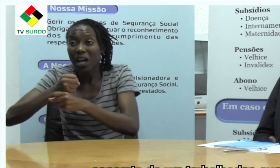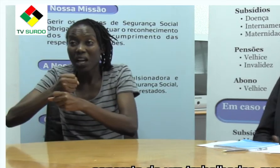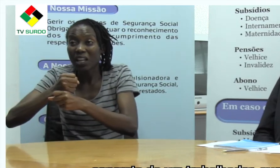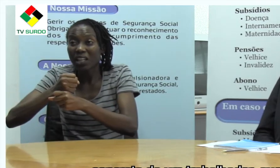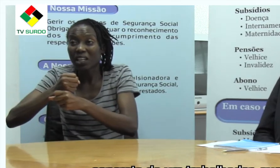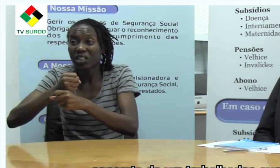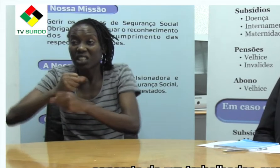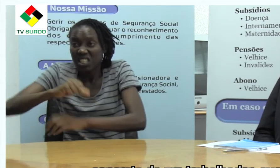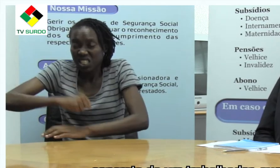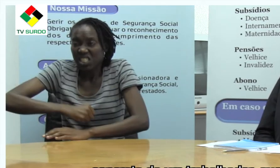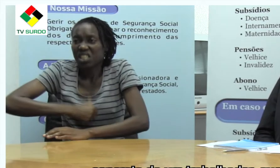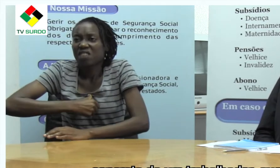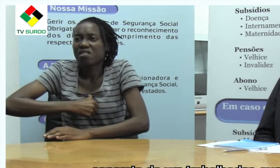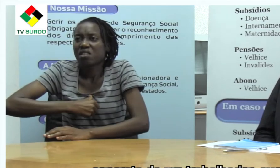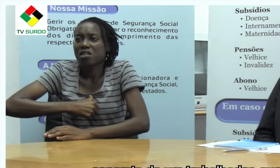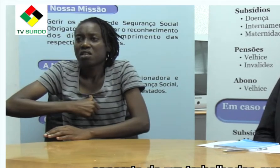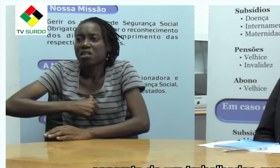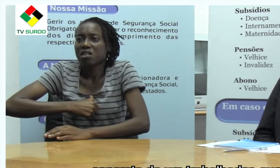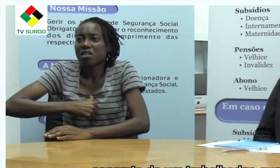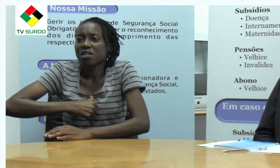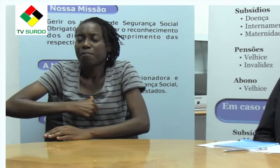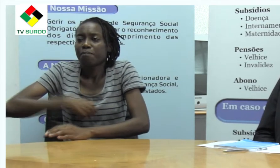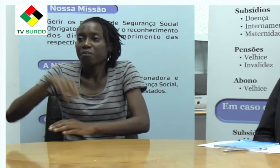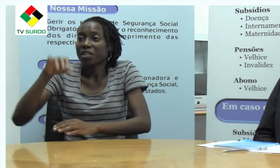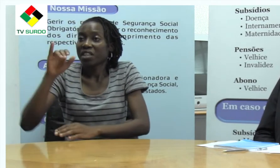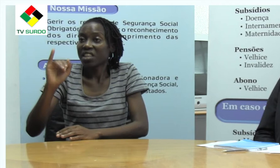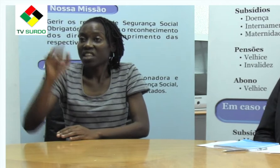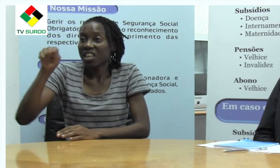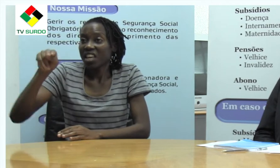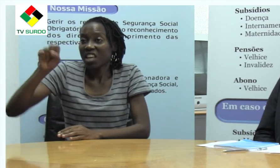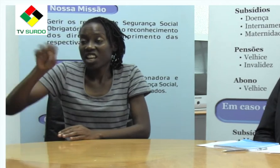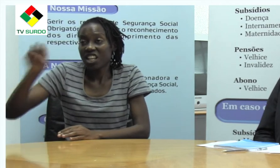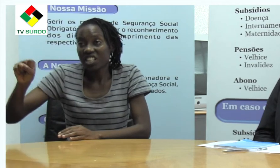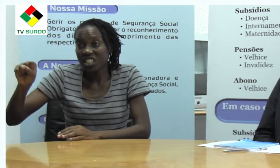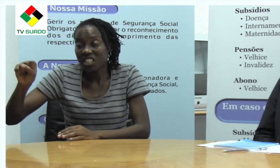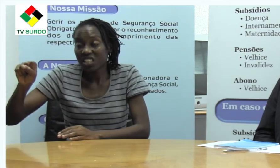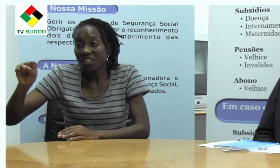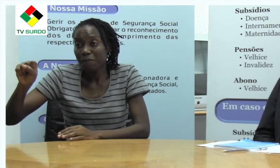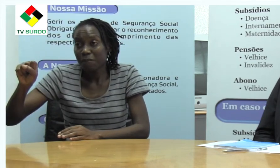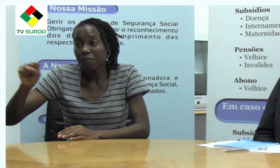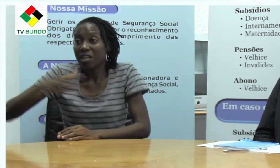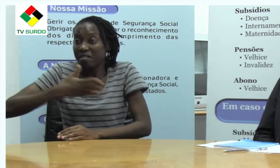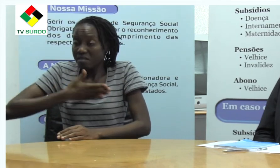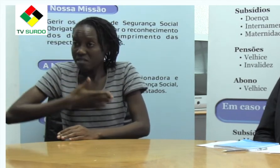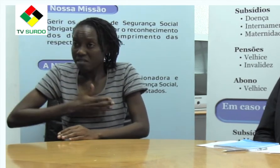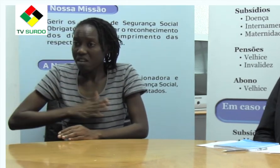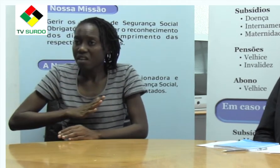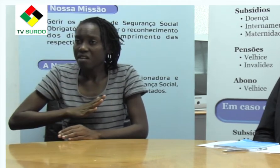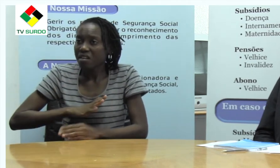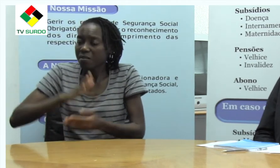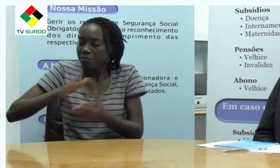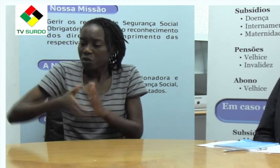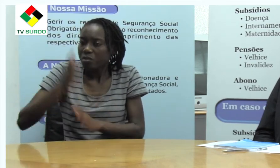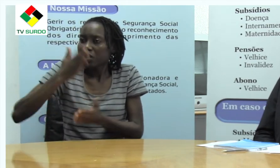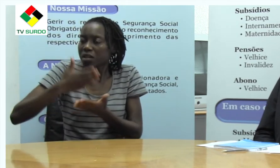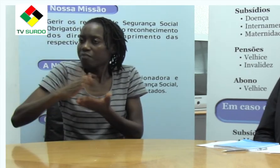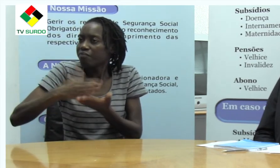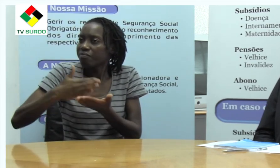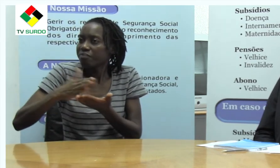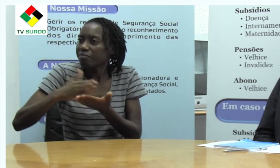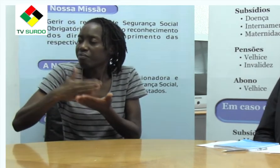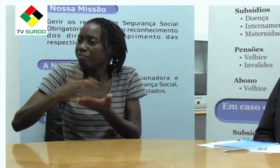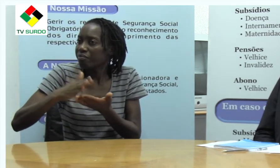independente, que venha a segurança e pretender inscrever-se para descontar